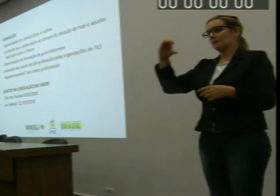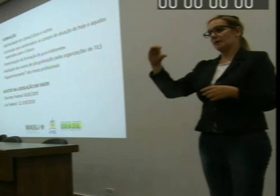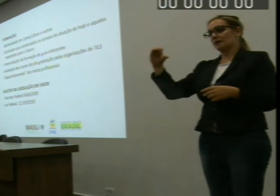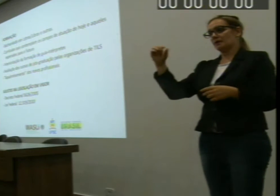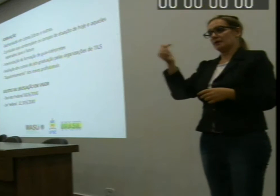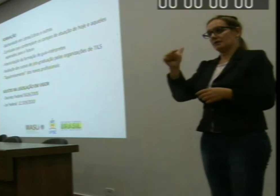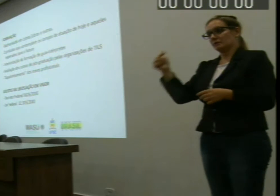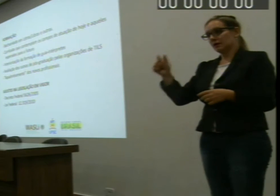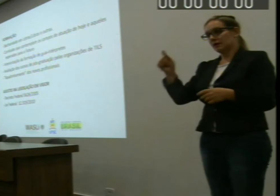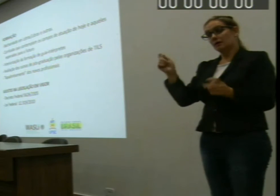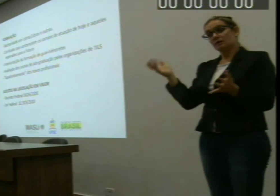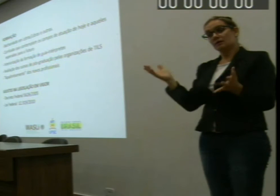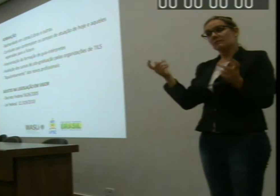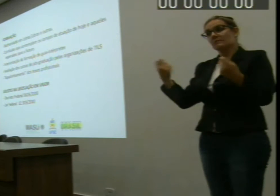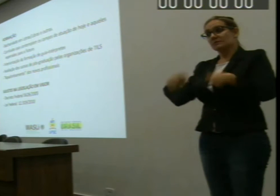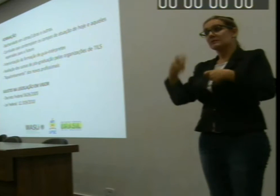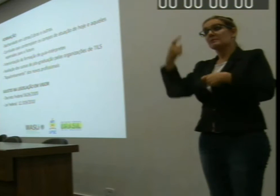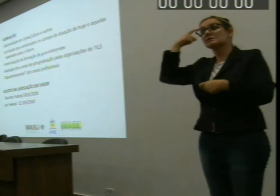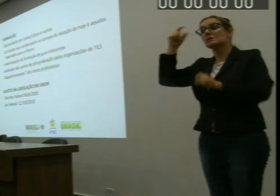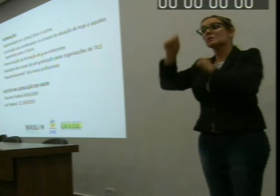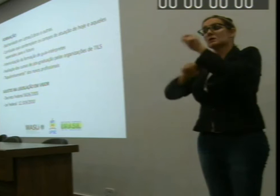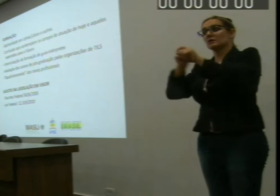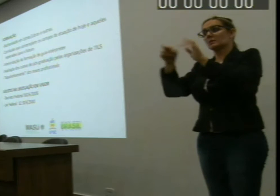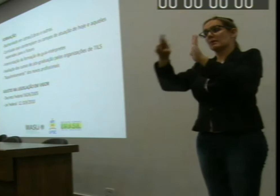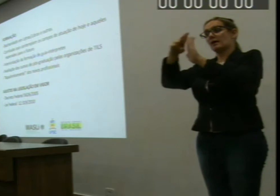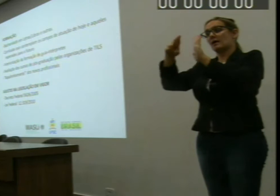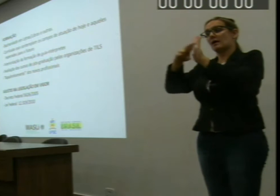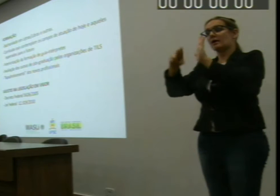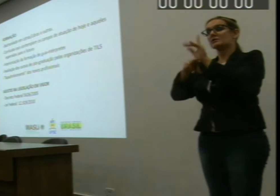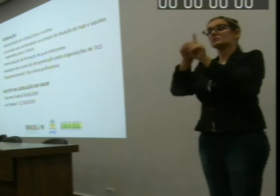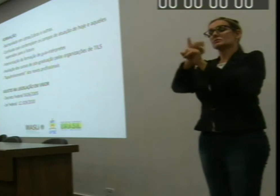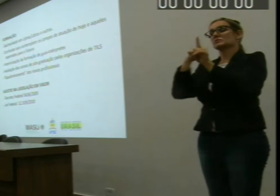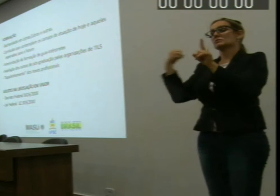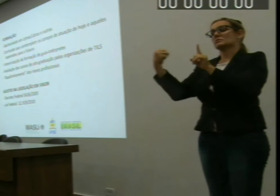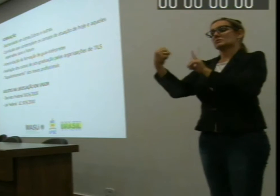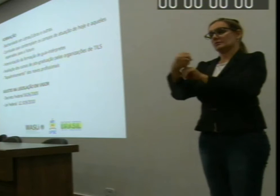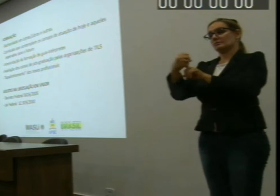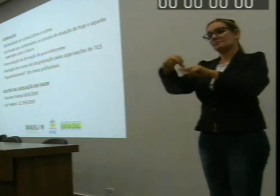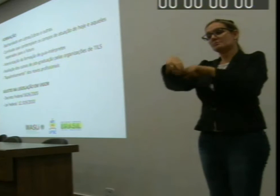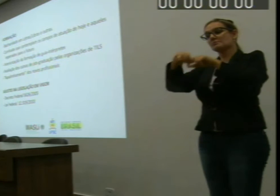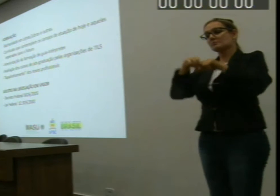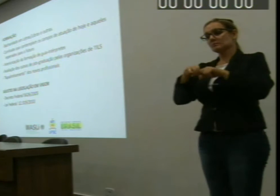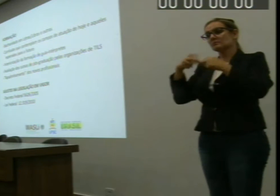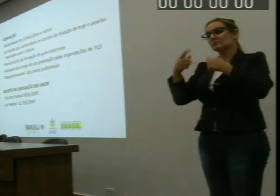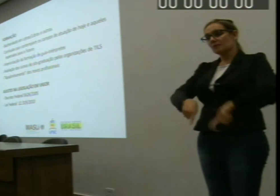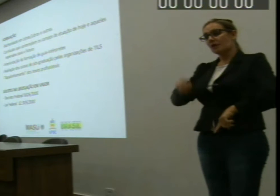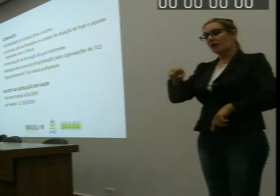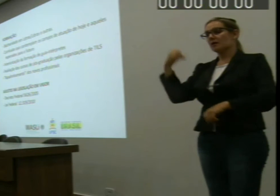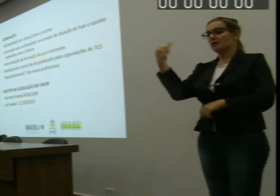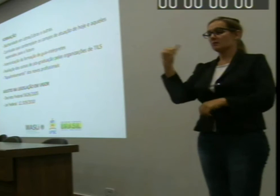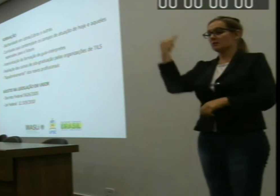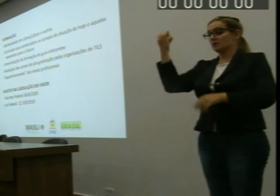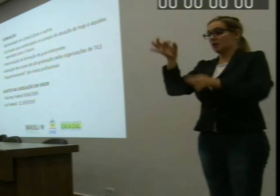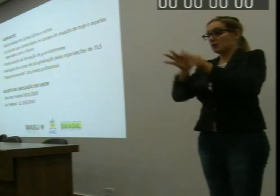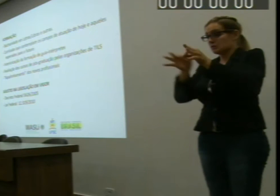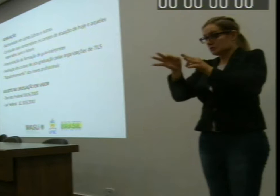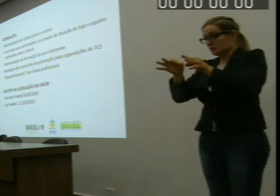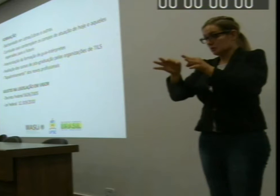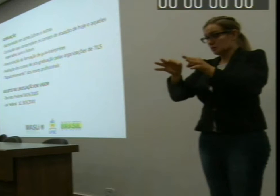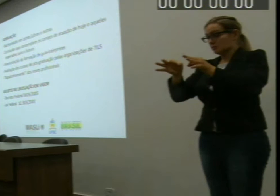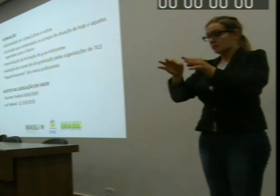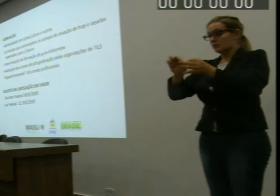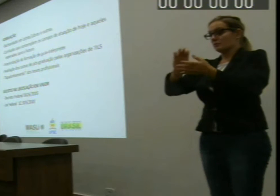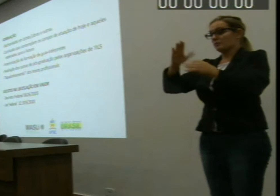regulamentação uma regulação social né E aí por isso que seja talvez Talvez seja importante as organizações dos Inter de lingu